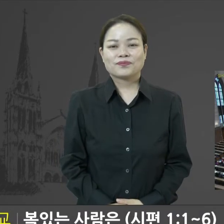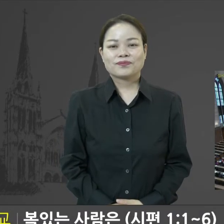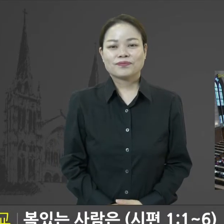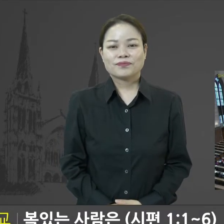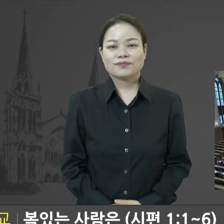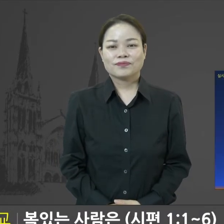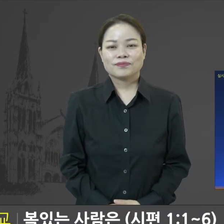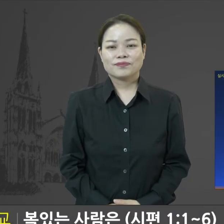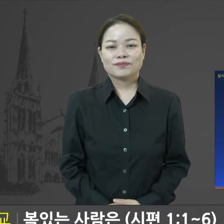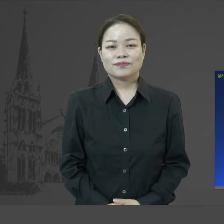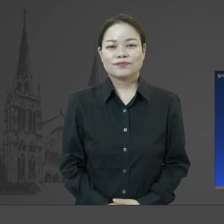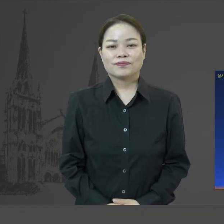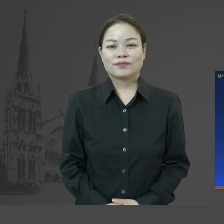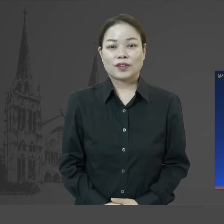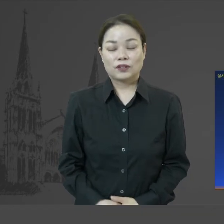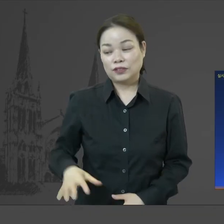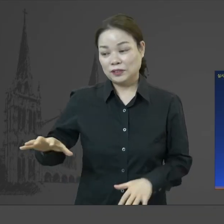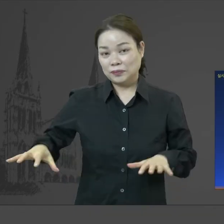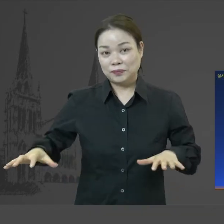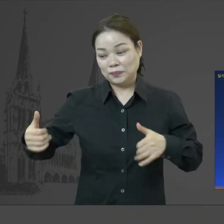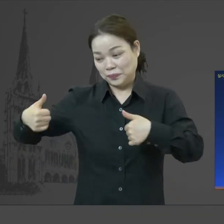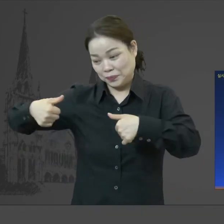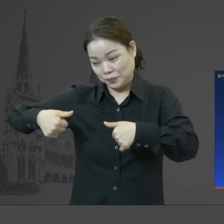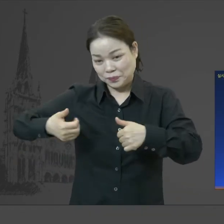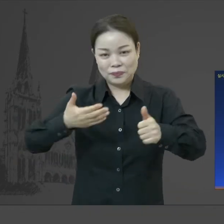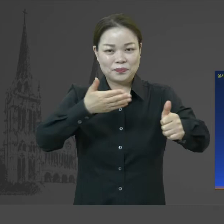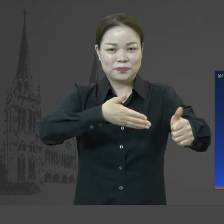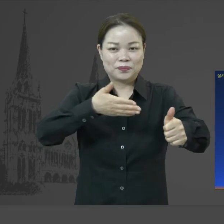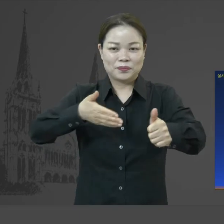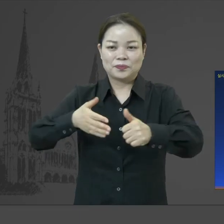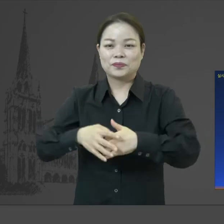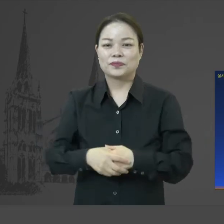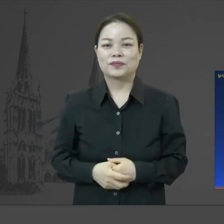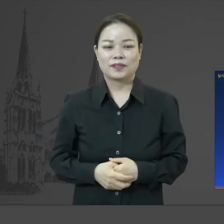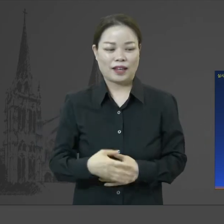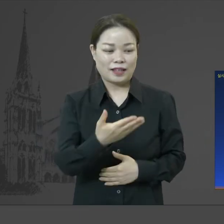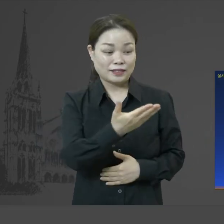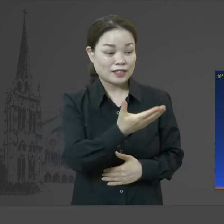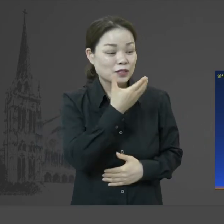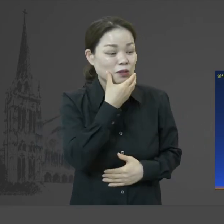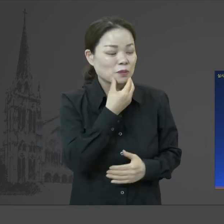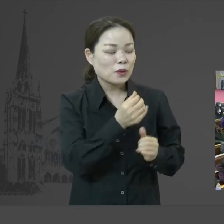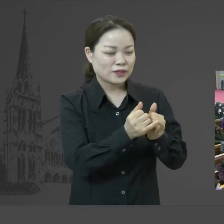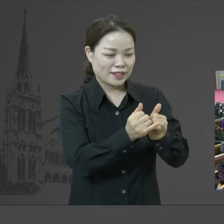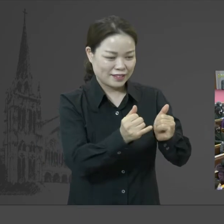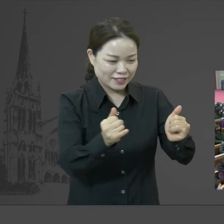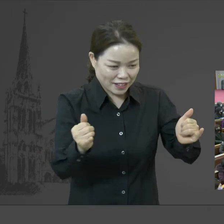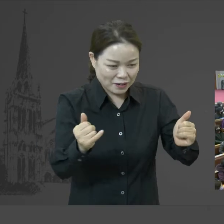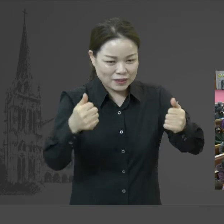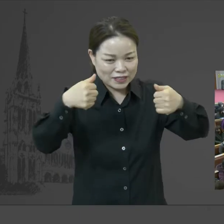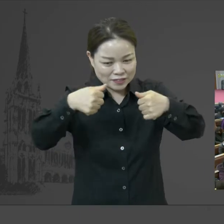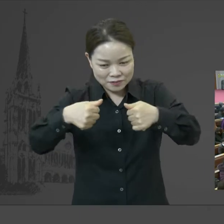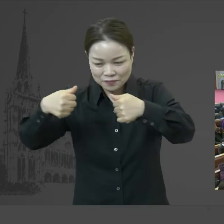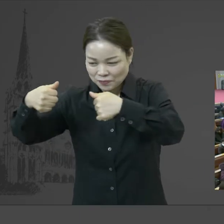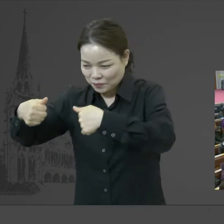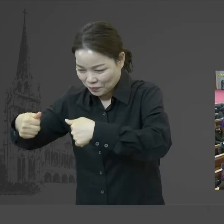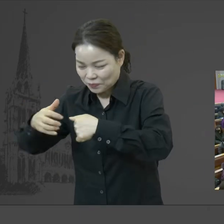교찬양 감사합니다. 우리 옆에 분과 한번 인사하겠습니다. 당신은 복된 사람입니다. 한번 인사하실까요?